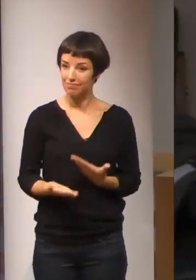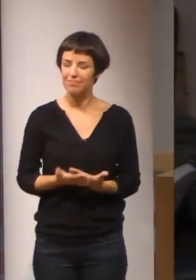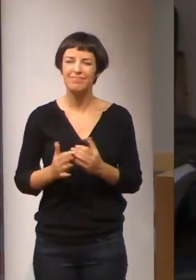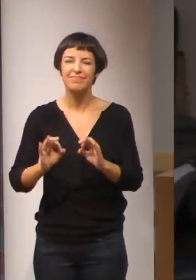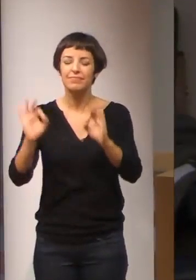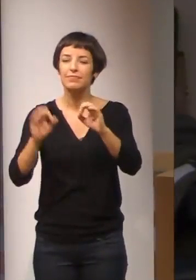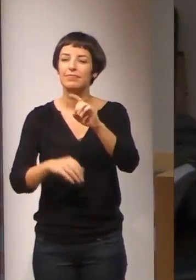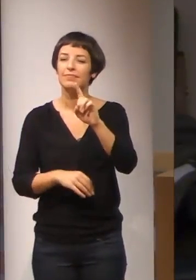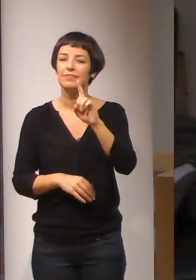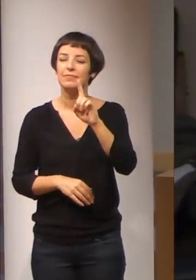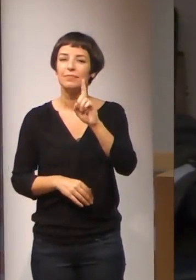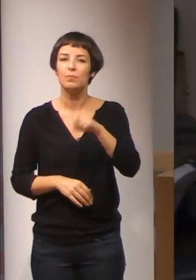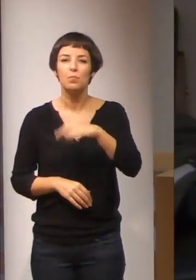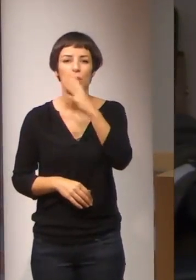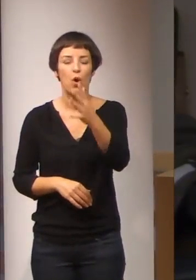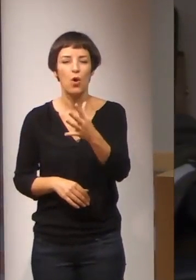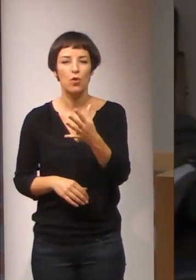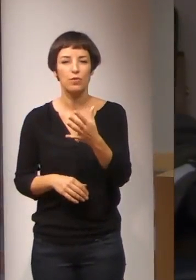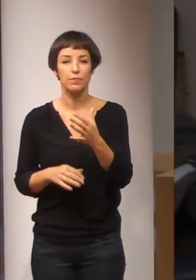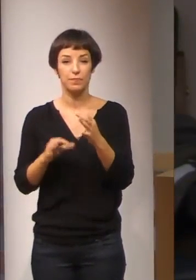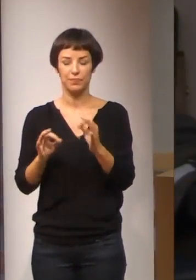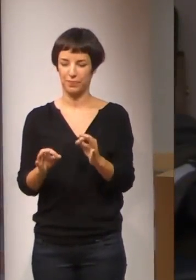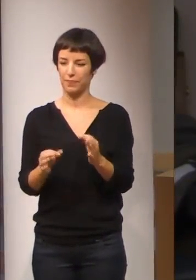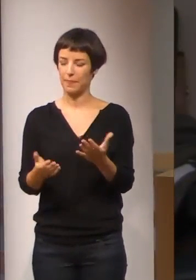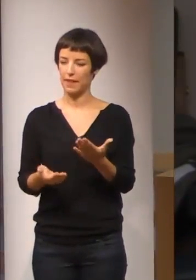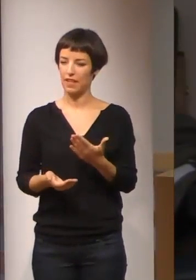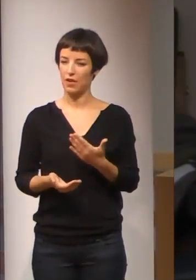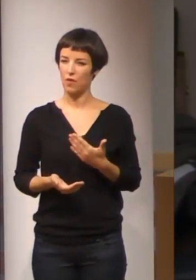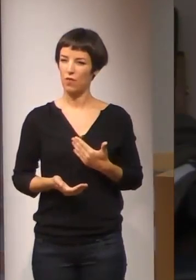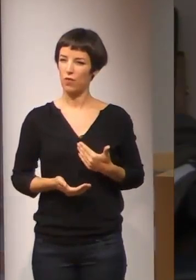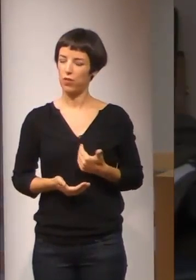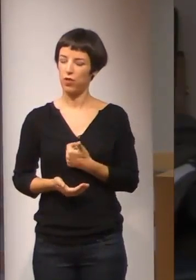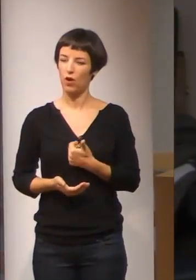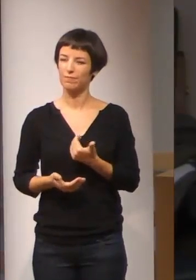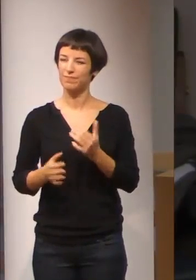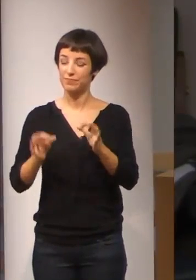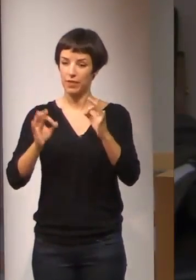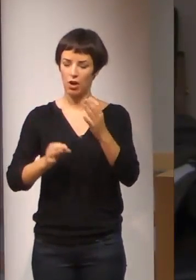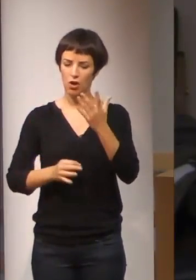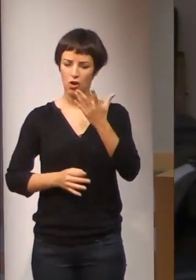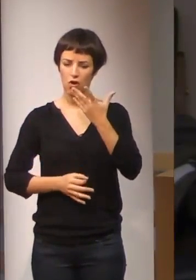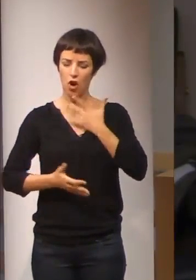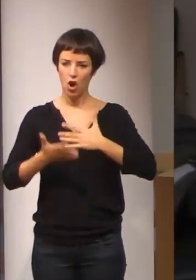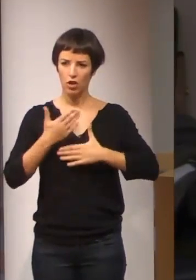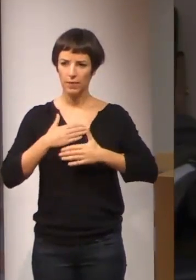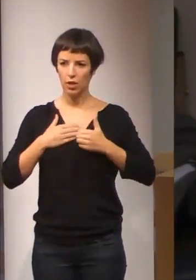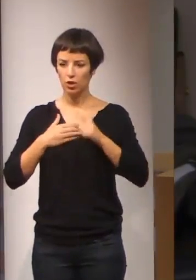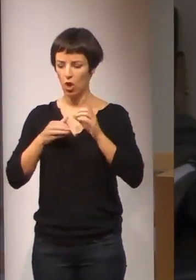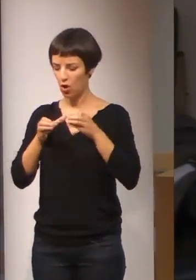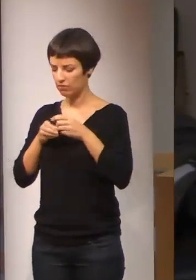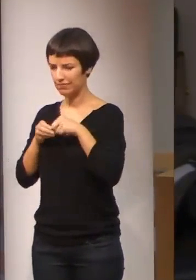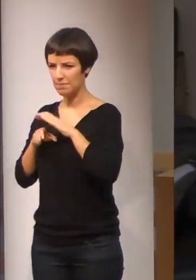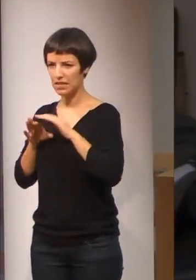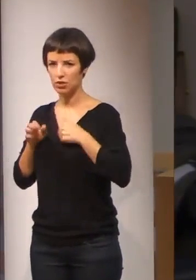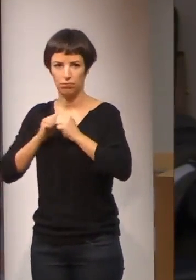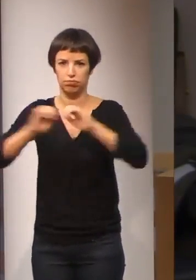sobre todo, por esta función de democratización del conocimiento y del desarrollo de las